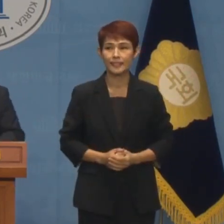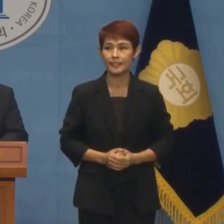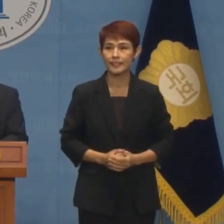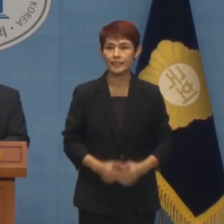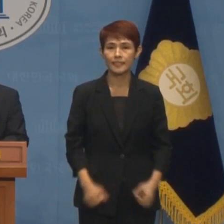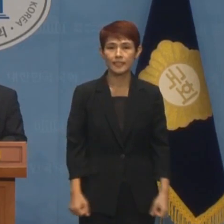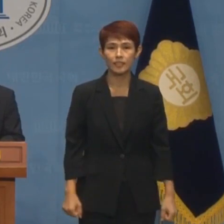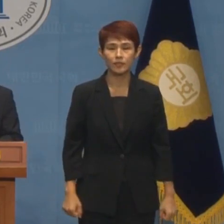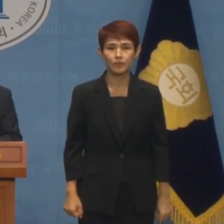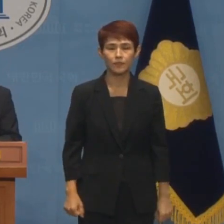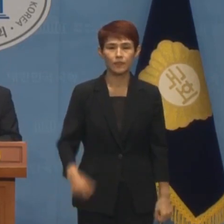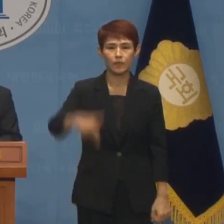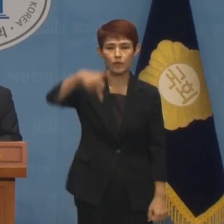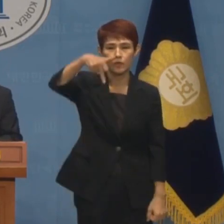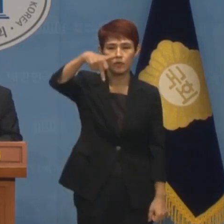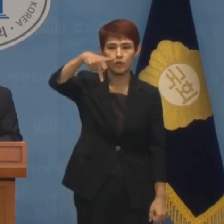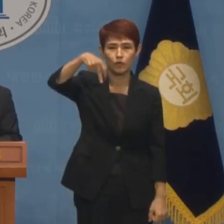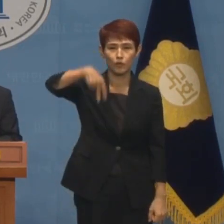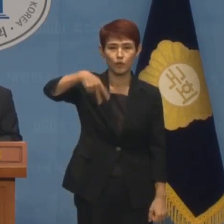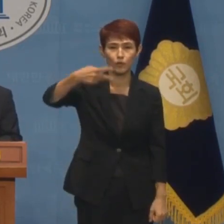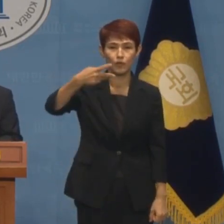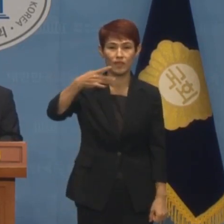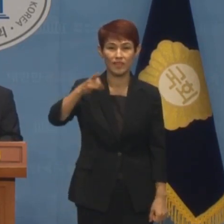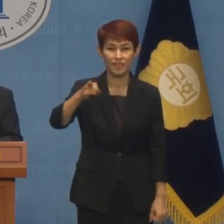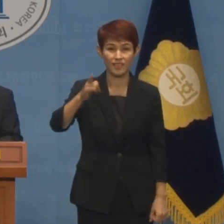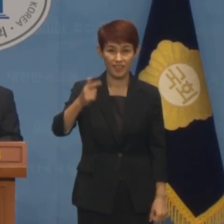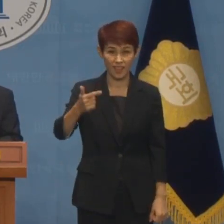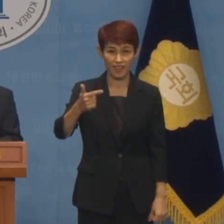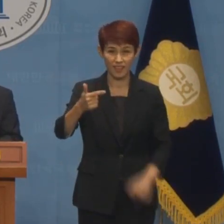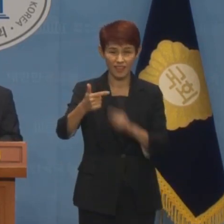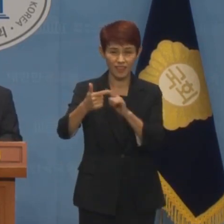지금 Q10 팀원하고 UMF